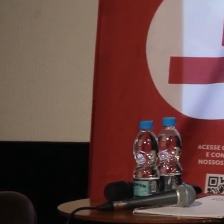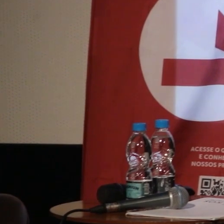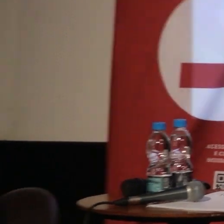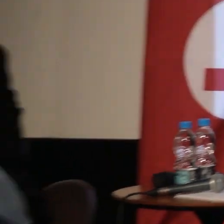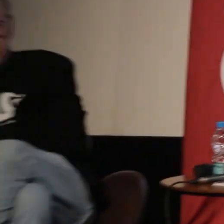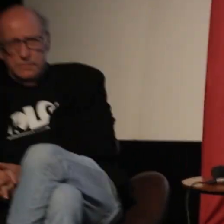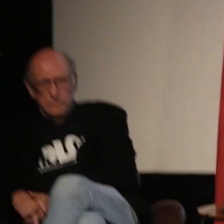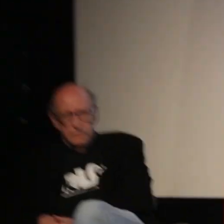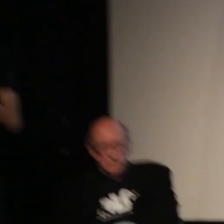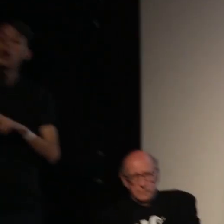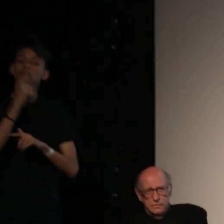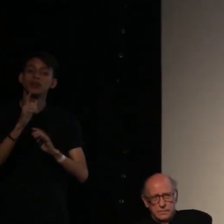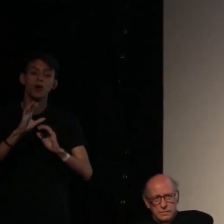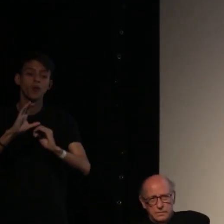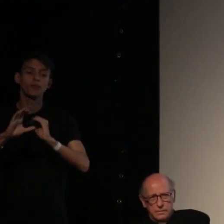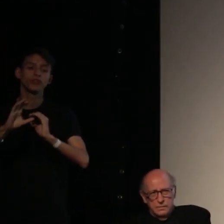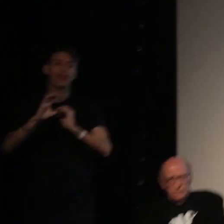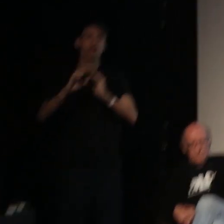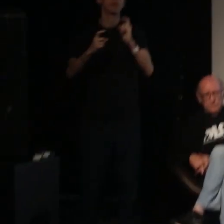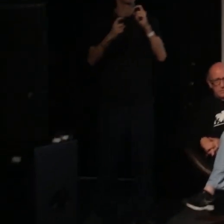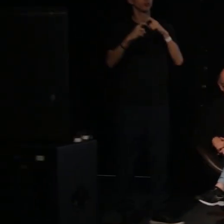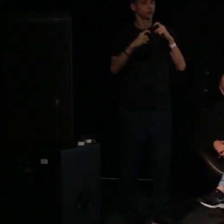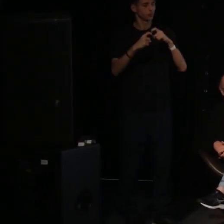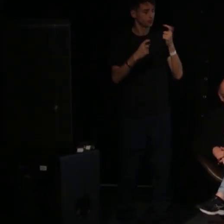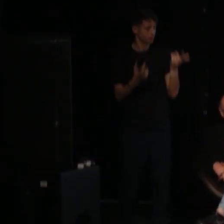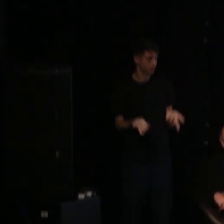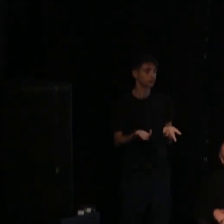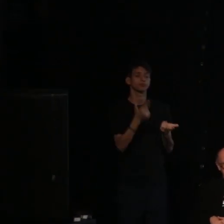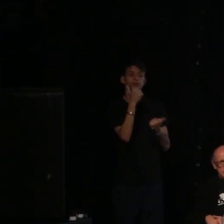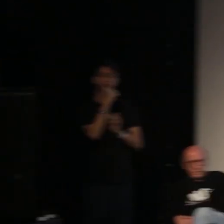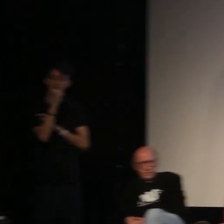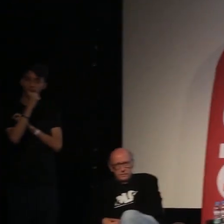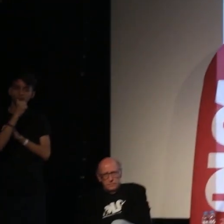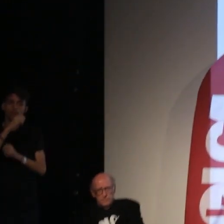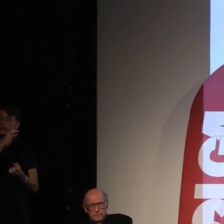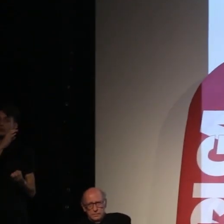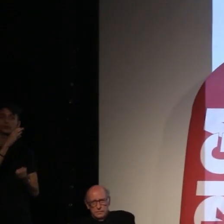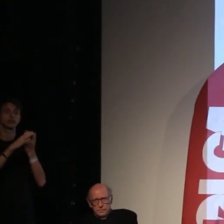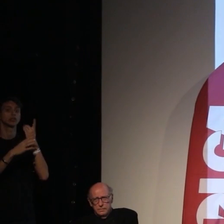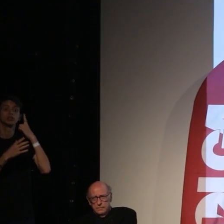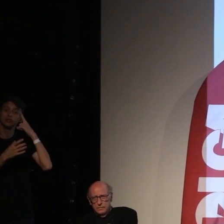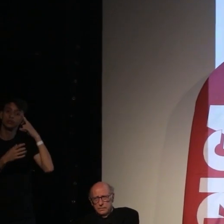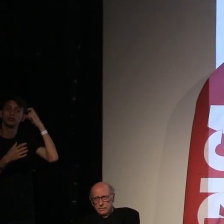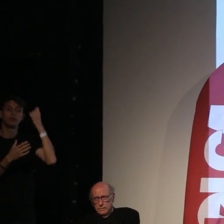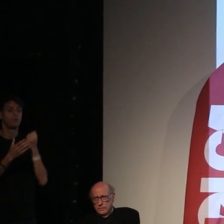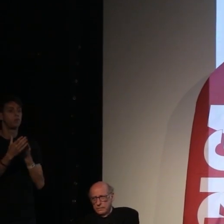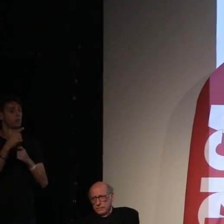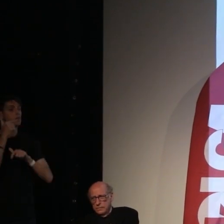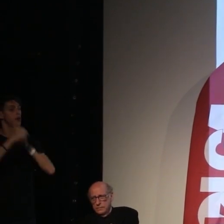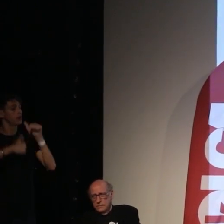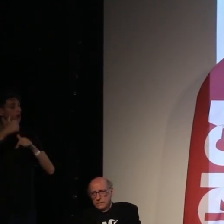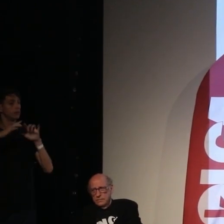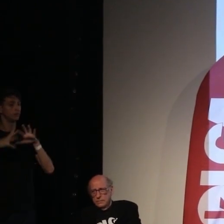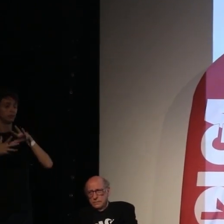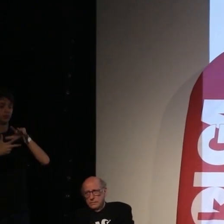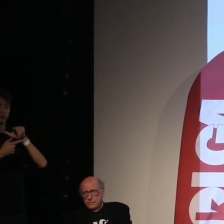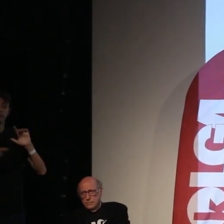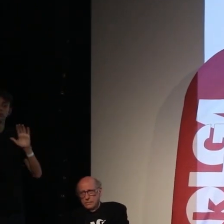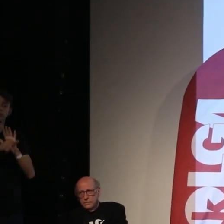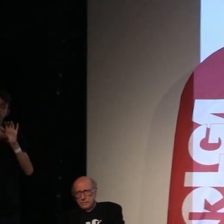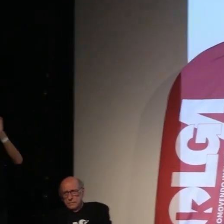comunicar com seus médicos. Ela organizou, então, é um trabalho pioneiro no mundo, ela organizou um